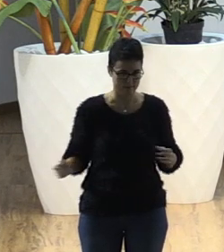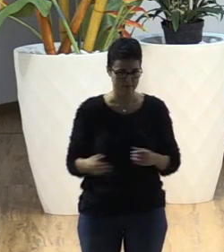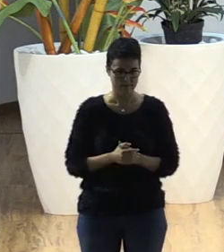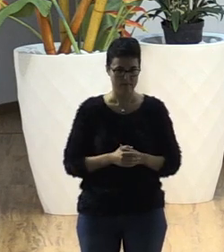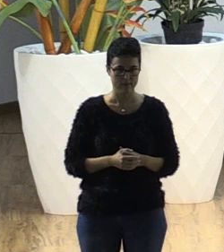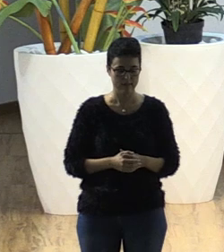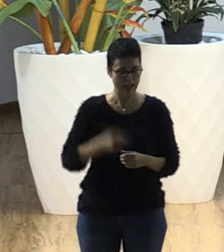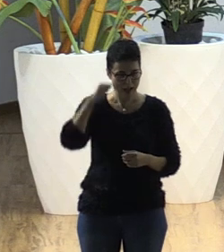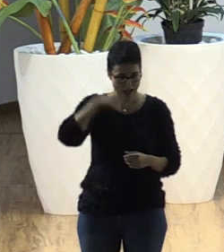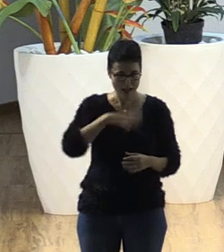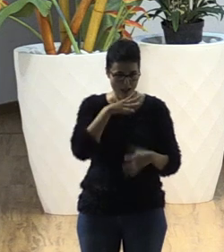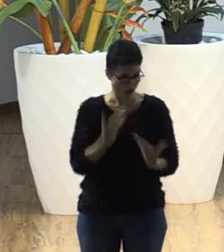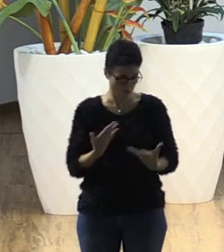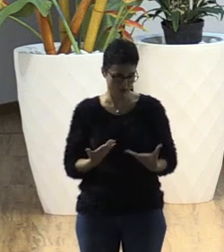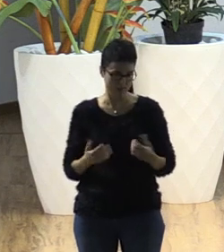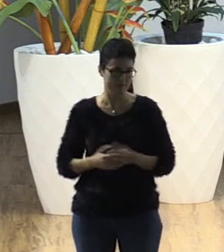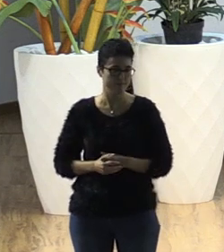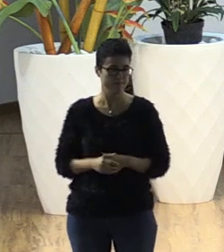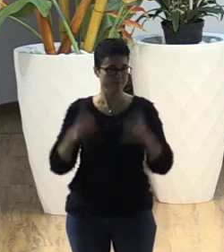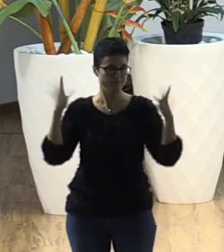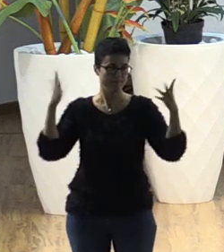Desde el primer momento.